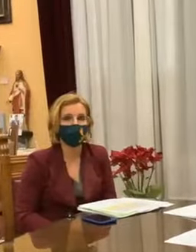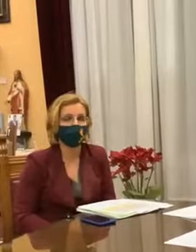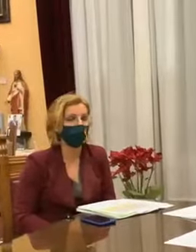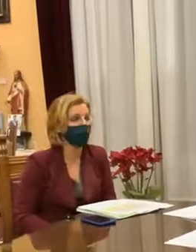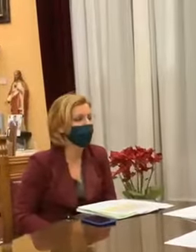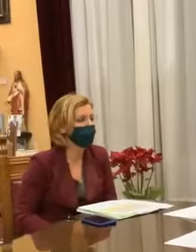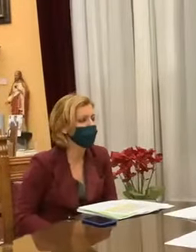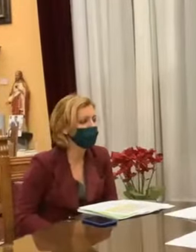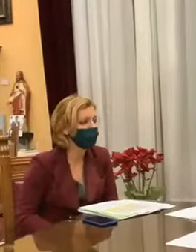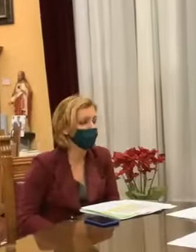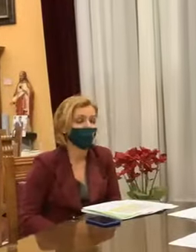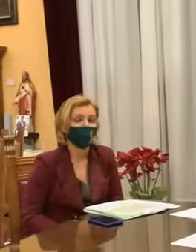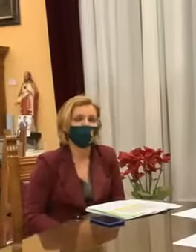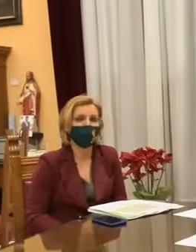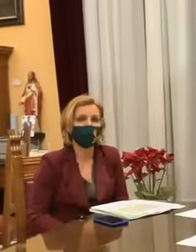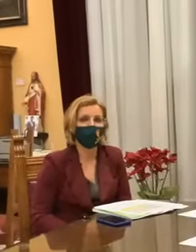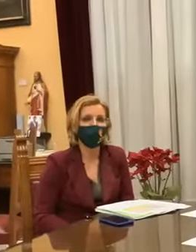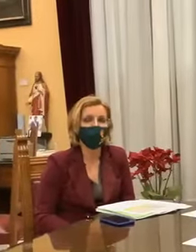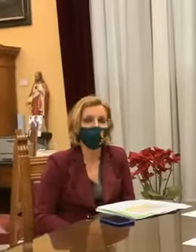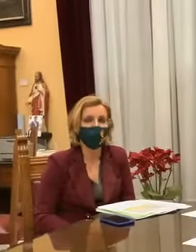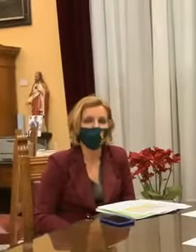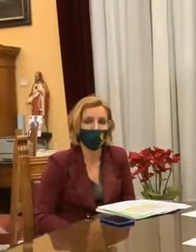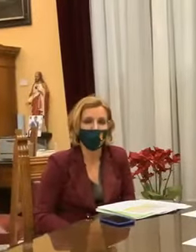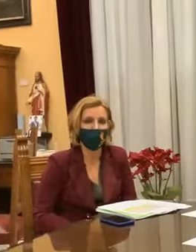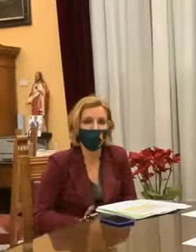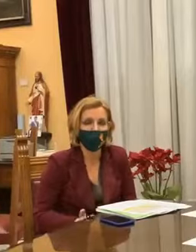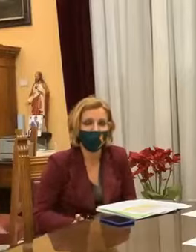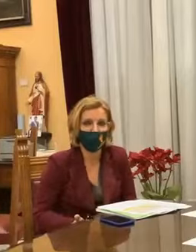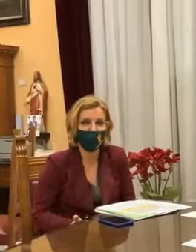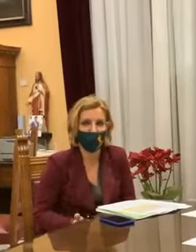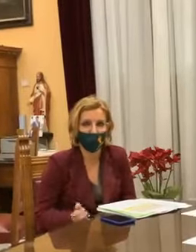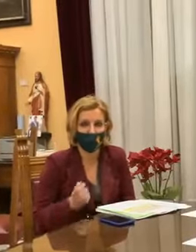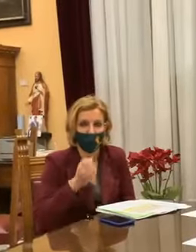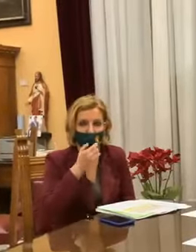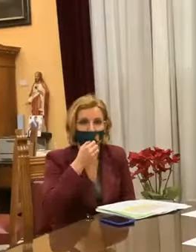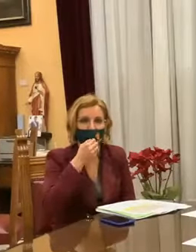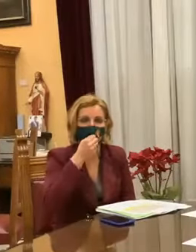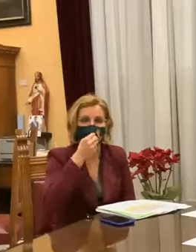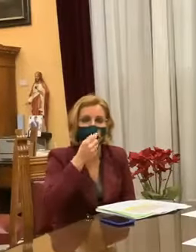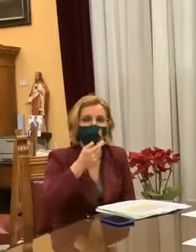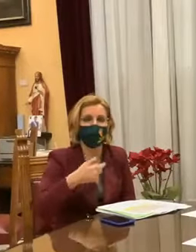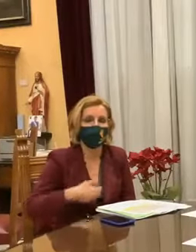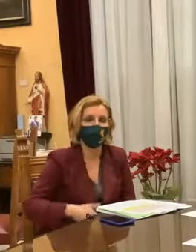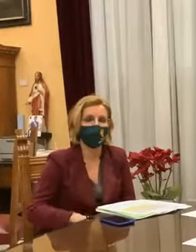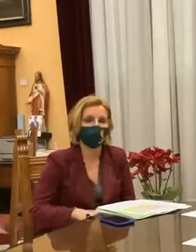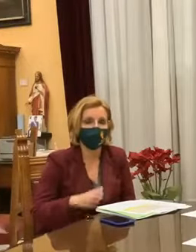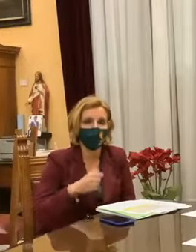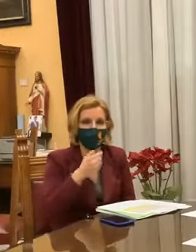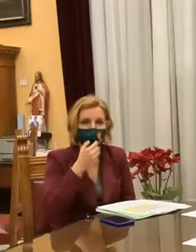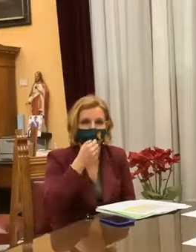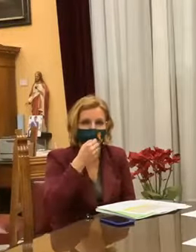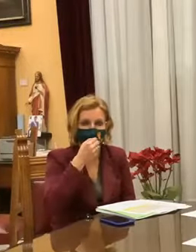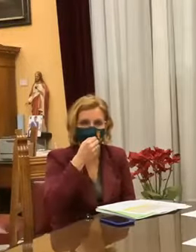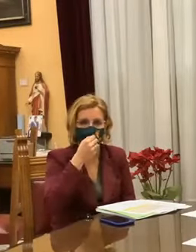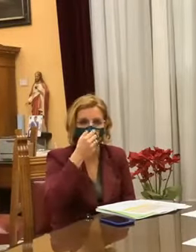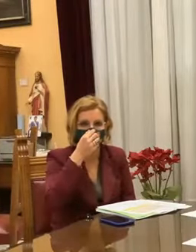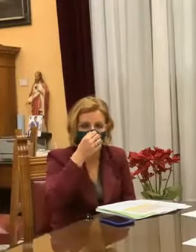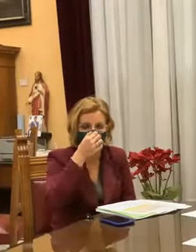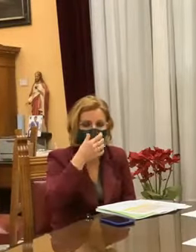che andava via via diventando sempre più grave sotto i nostri stessi occhi. E nonostante le nostre richieste di